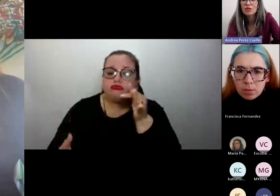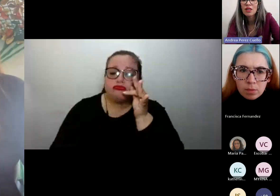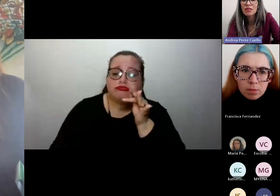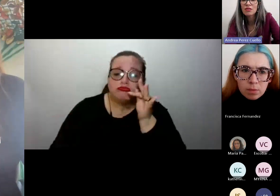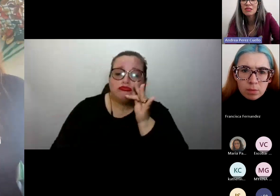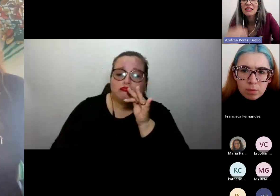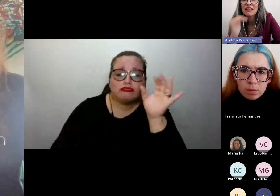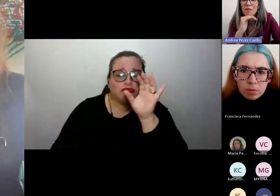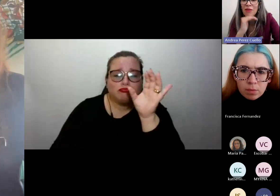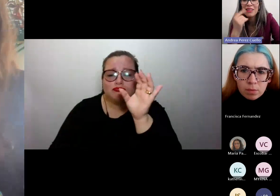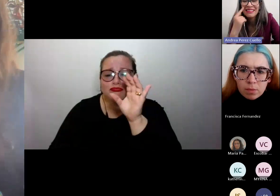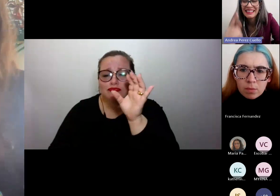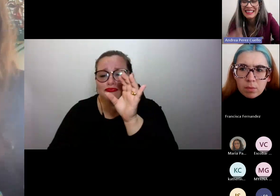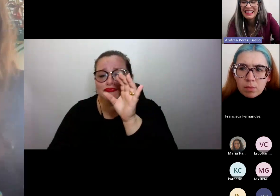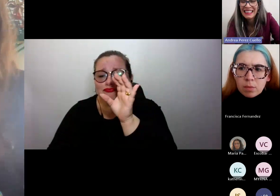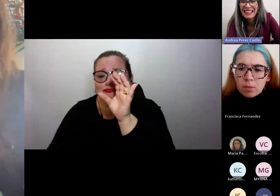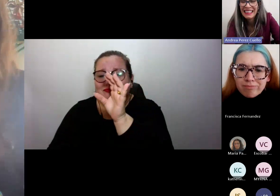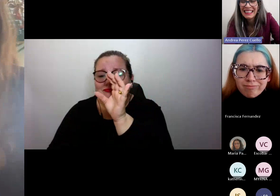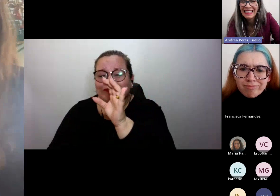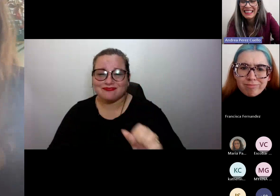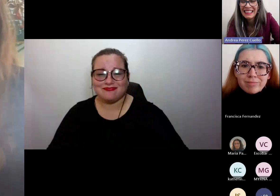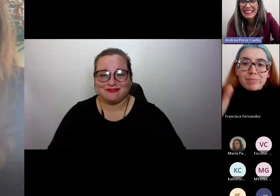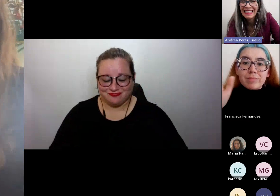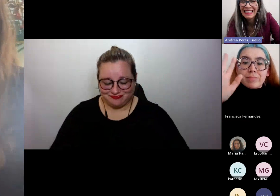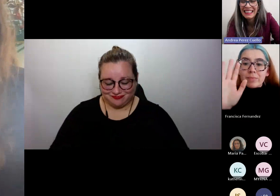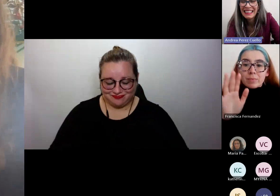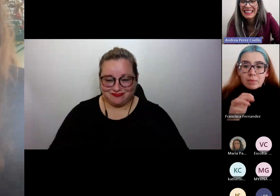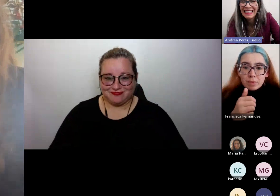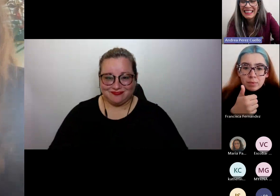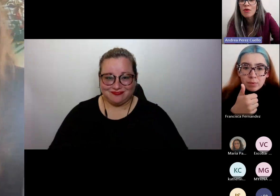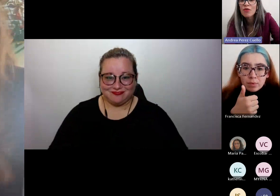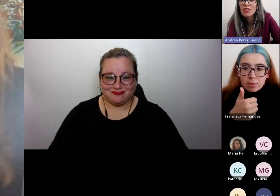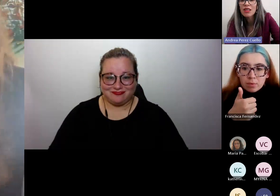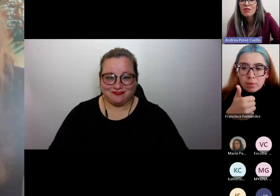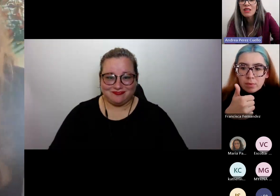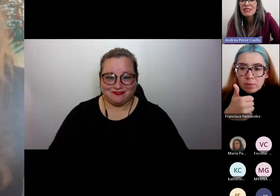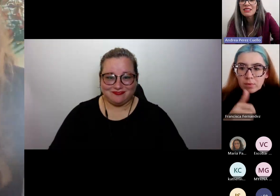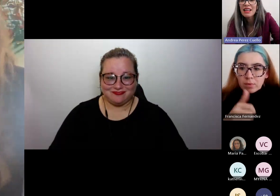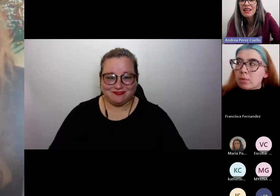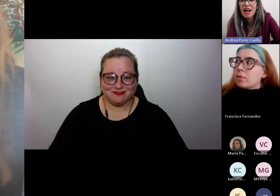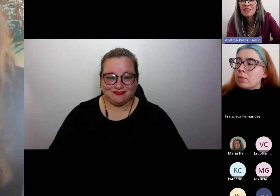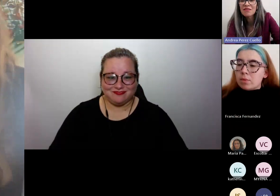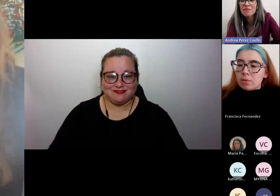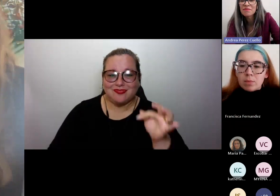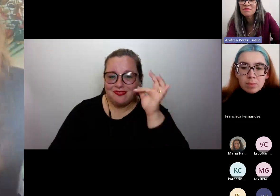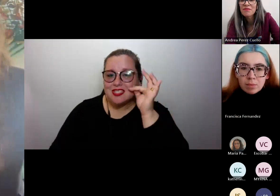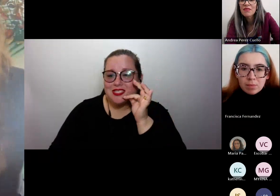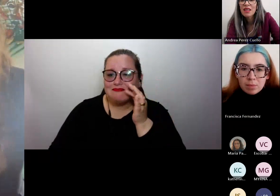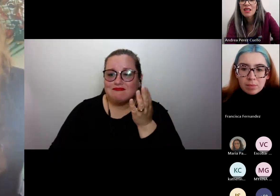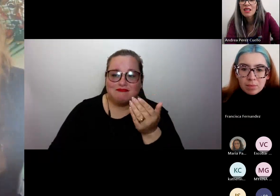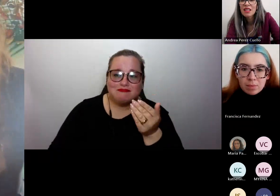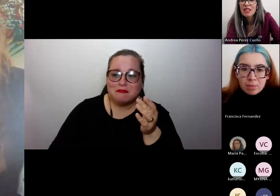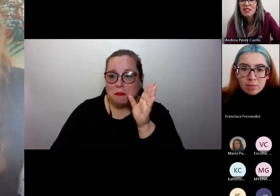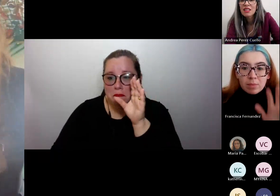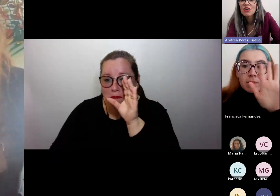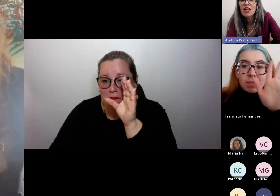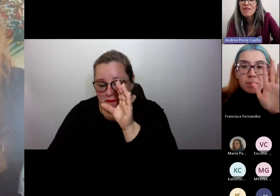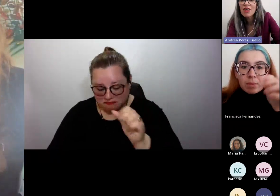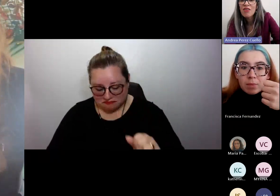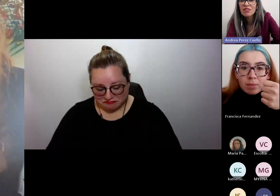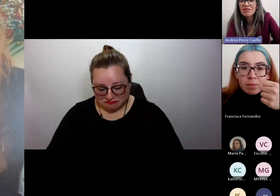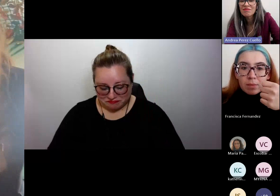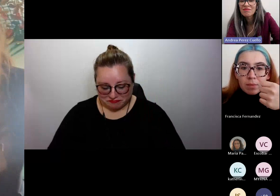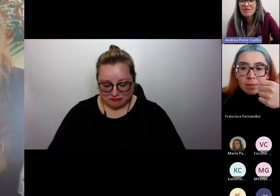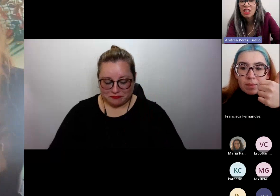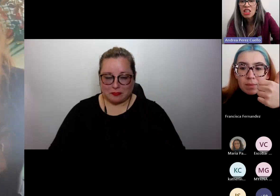La estoy buscando. Rápido. Estoy tratando de ser rápida. Estamos buscando a la Francisca, que no